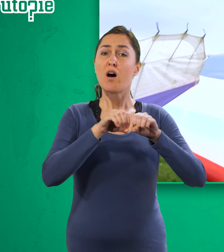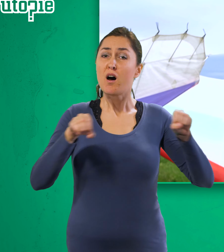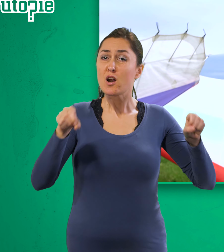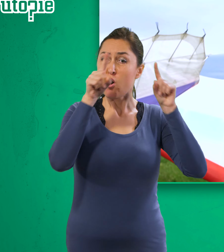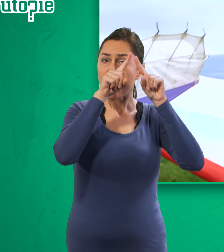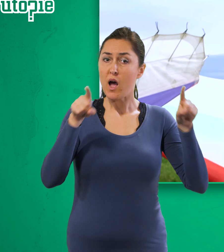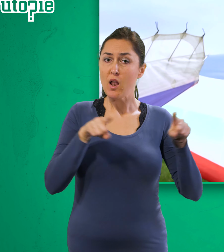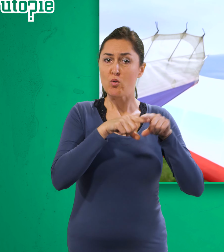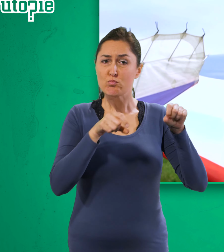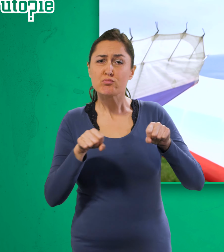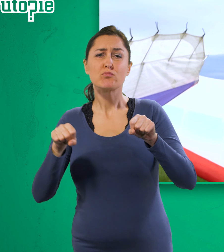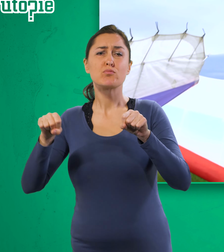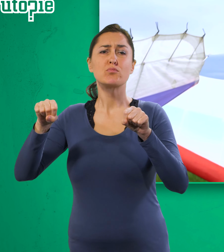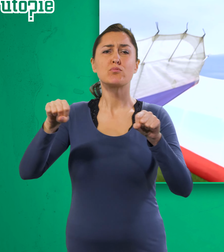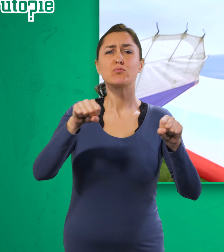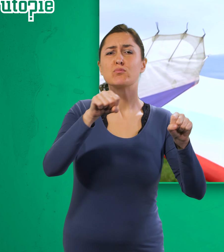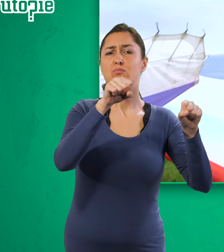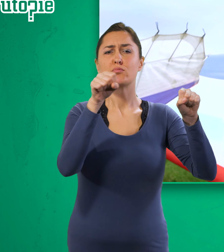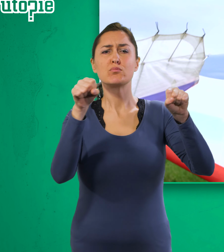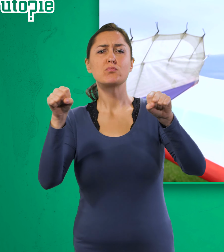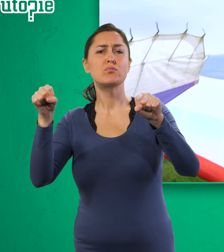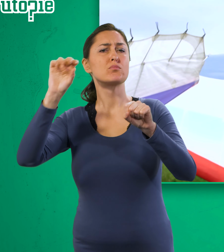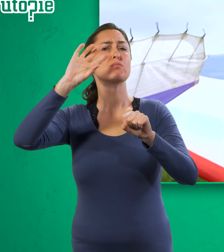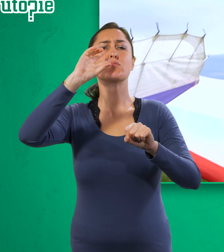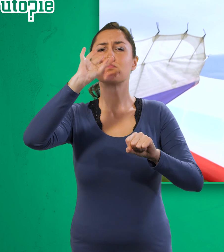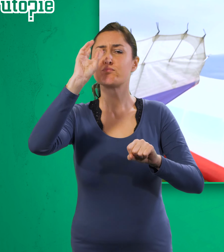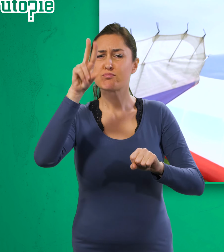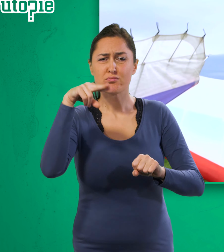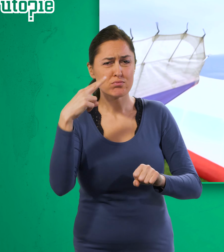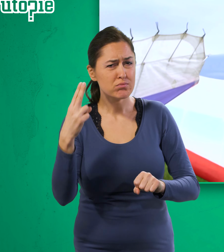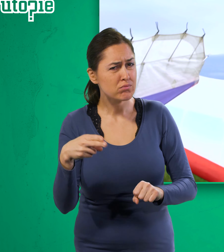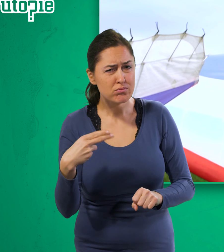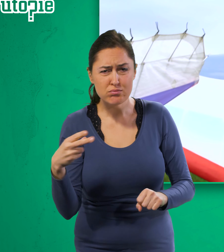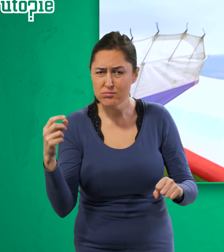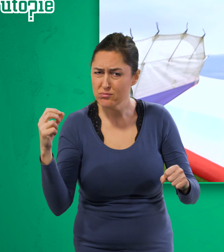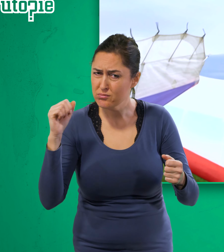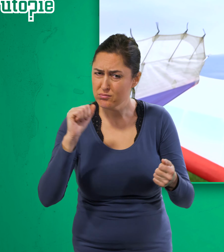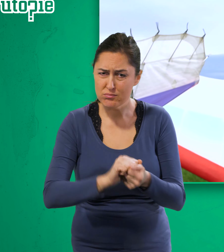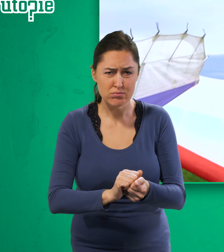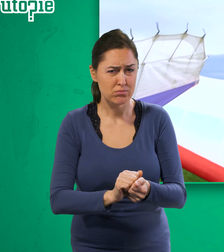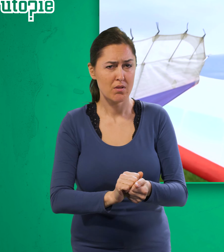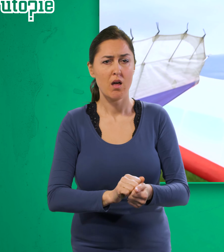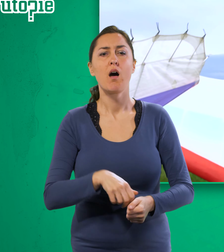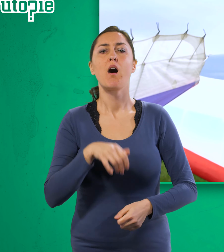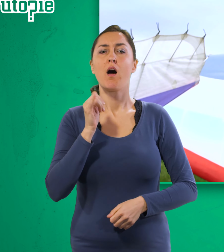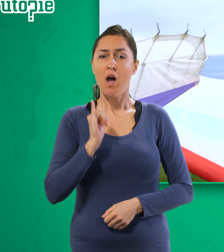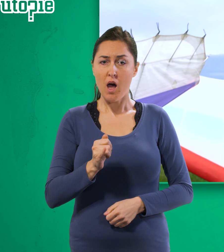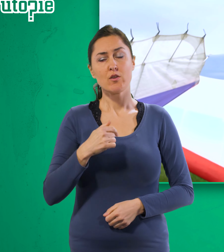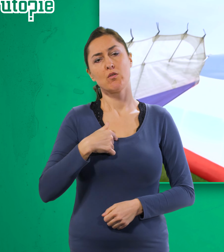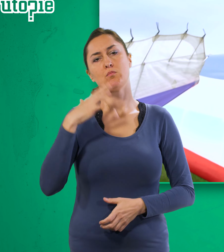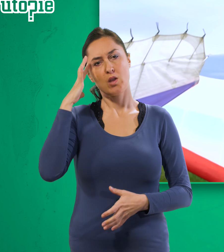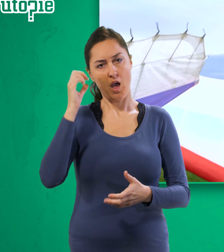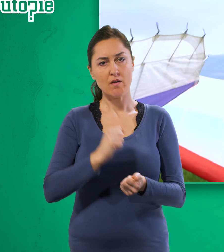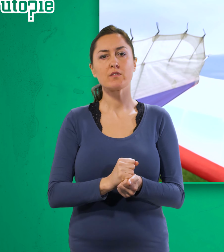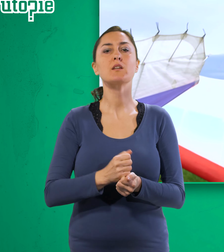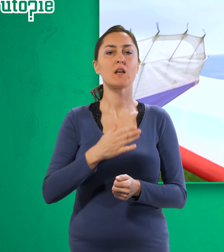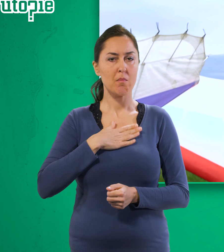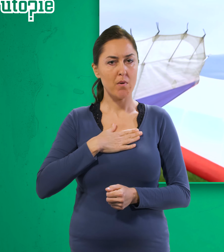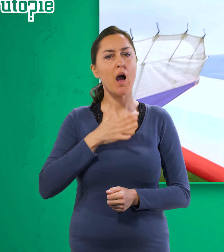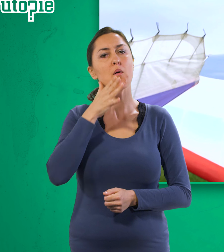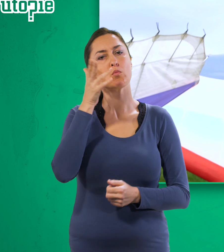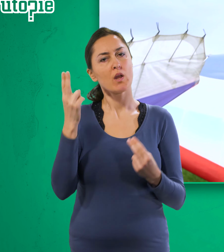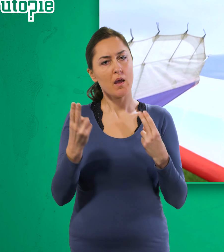Na základě, jestli je to čistě racionální, tak jako jo, vím to i racionálně, statistiky jsou jasný, ale